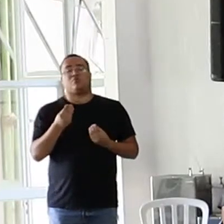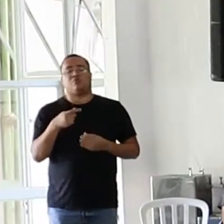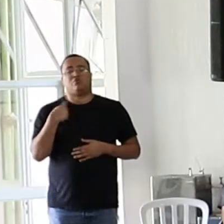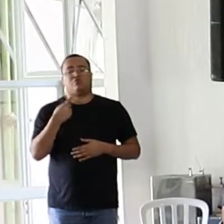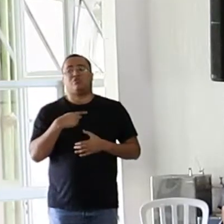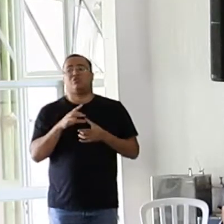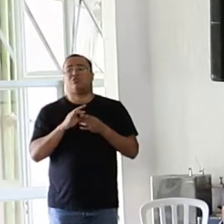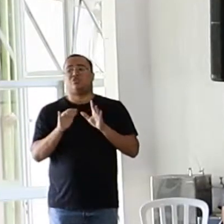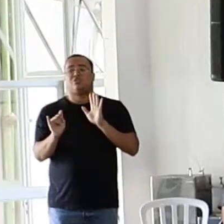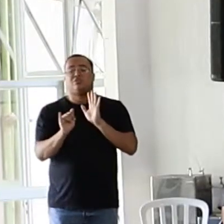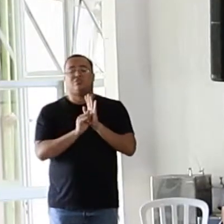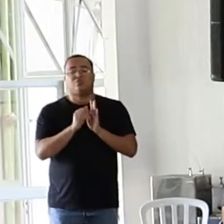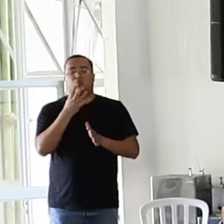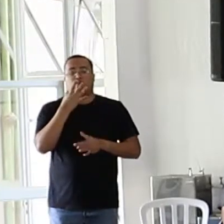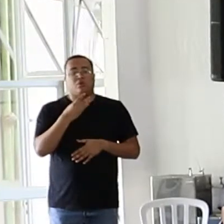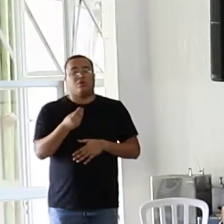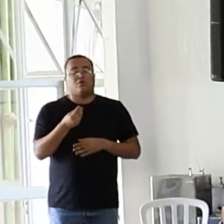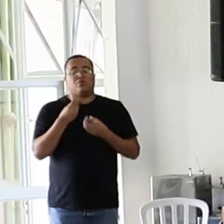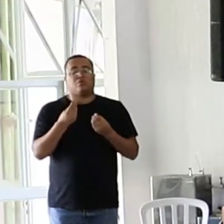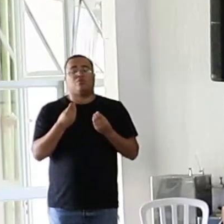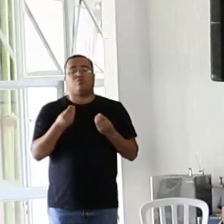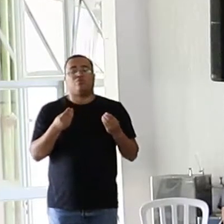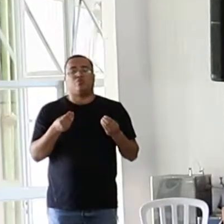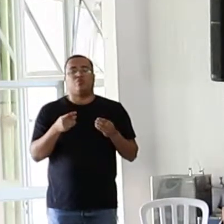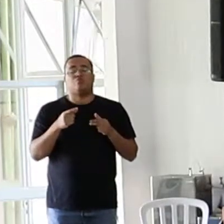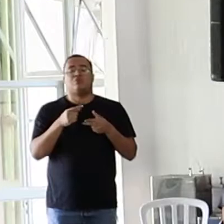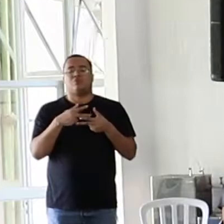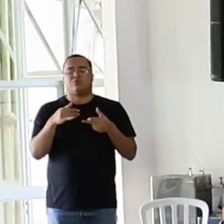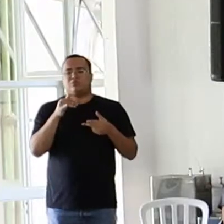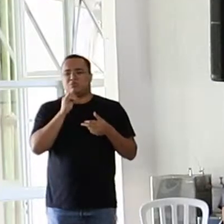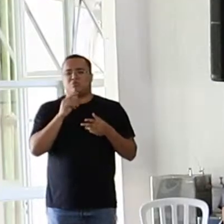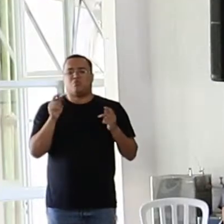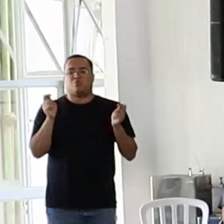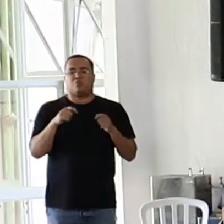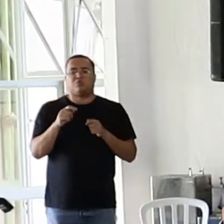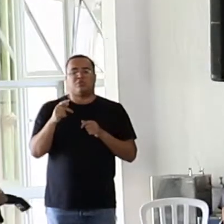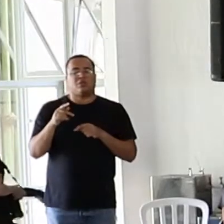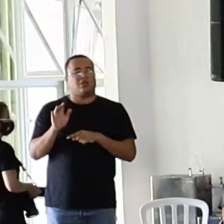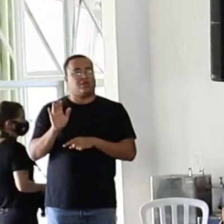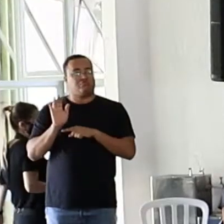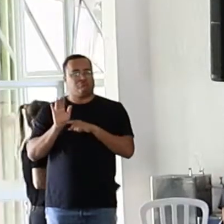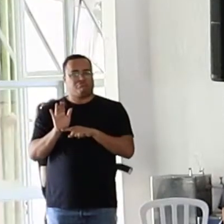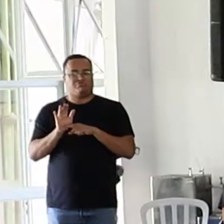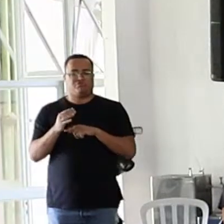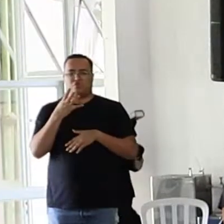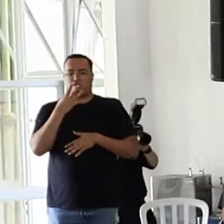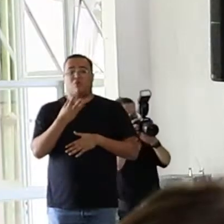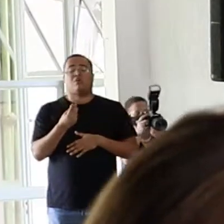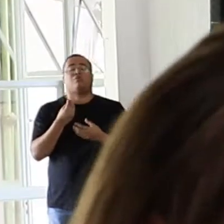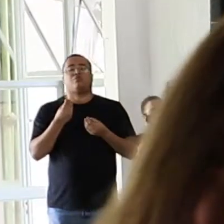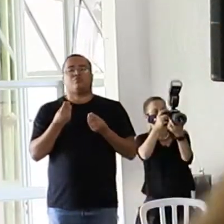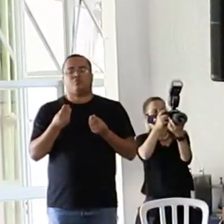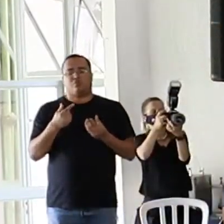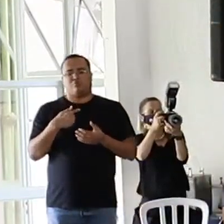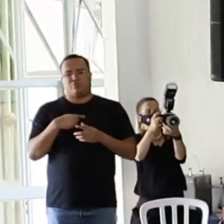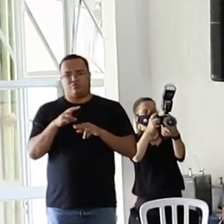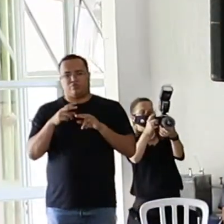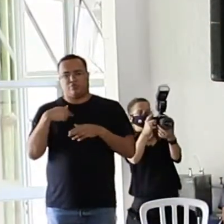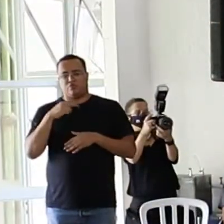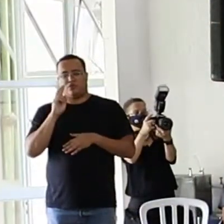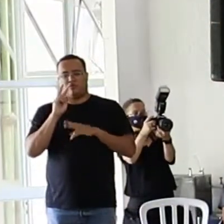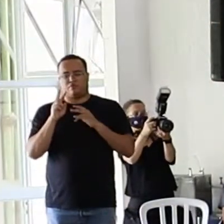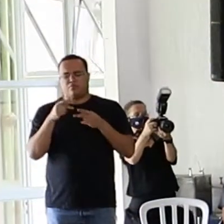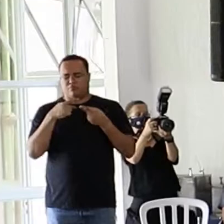essa identidade do Guará como algo que possa beneficiar ou para o Guará eu não acompanhei